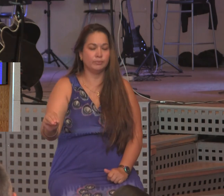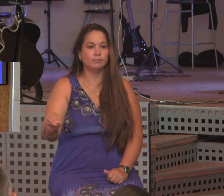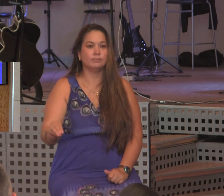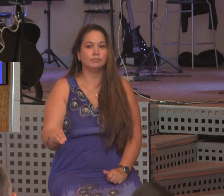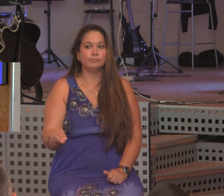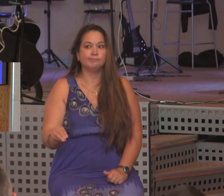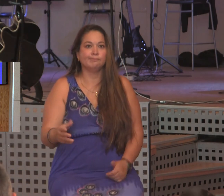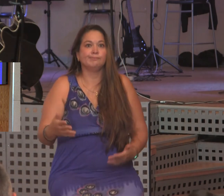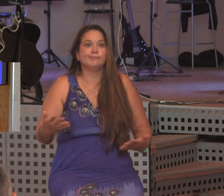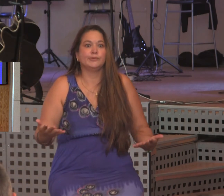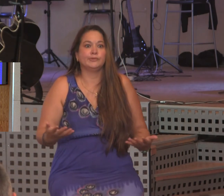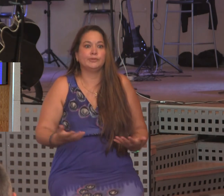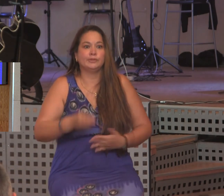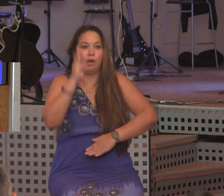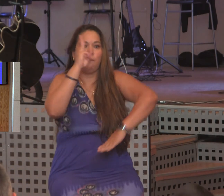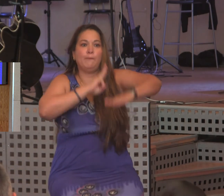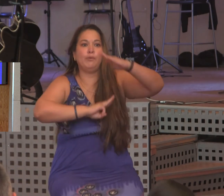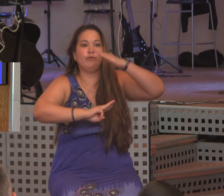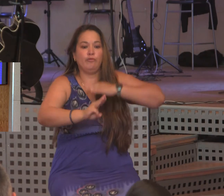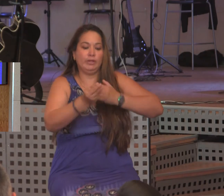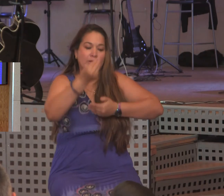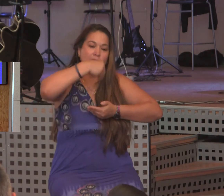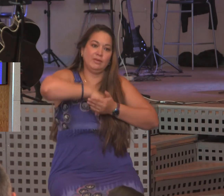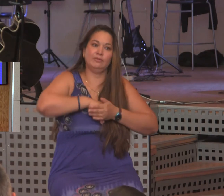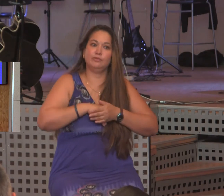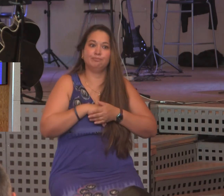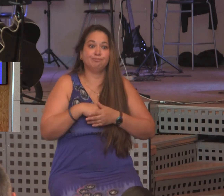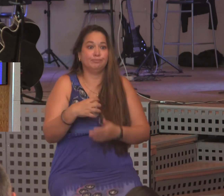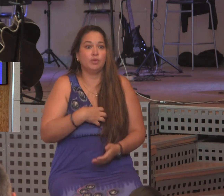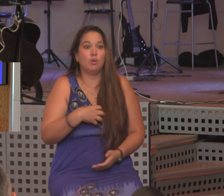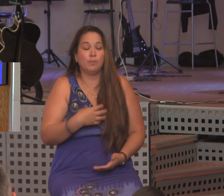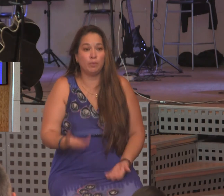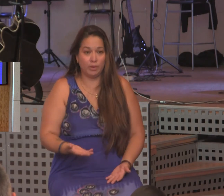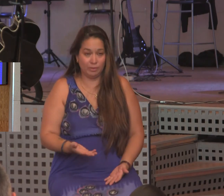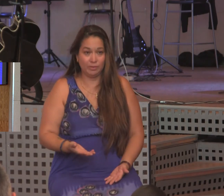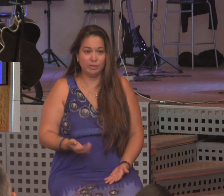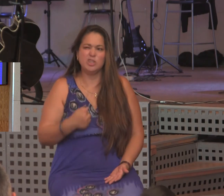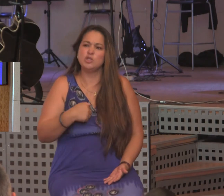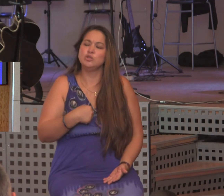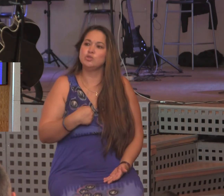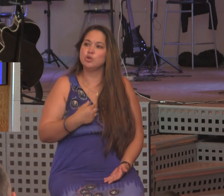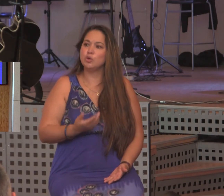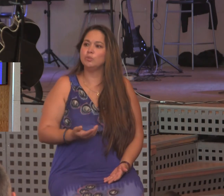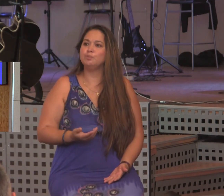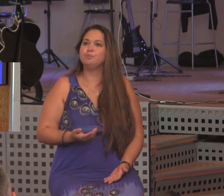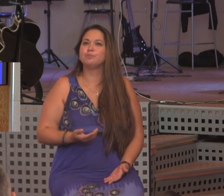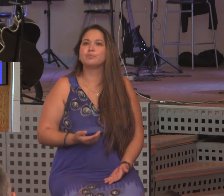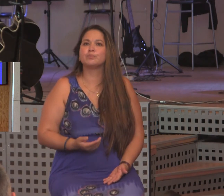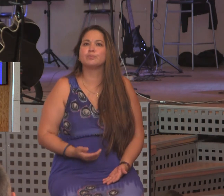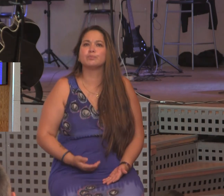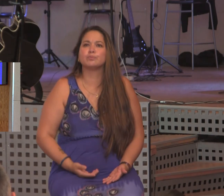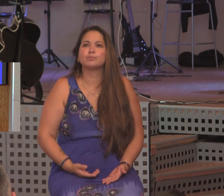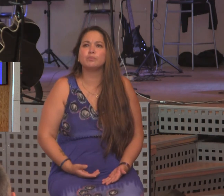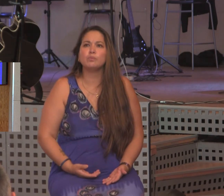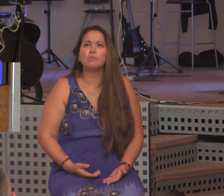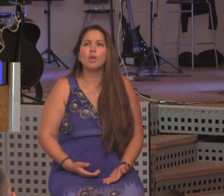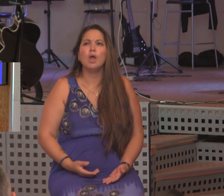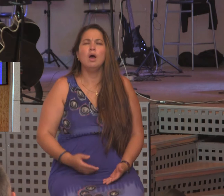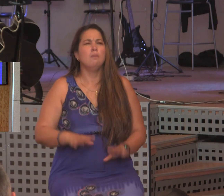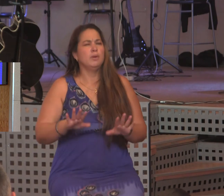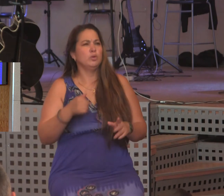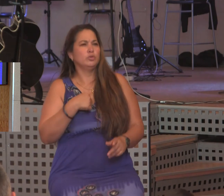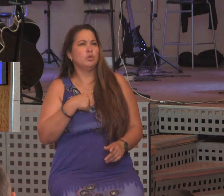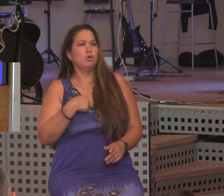no va a funcionar. ¿Y cómo lo apago? Queriendo entender, queriendo comprender, queriendo. Por eso es que ellos no entendieron